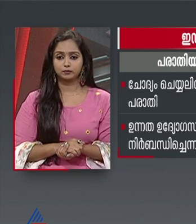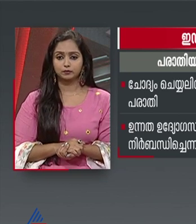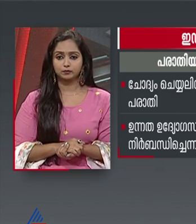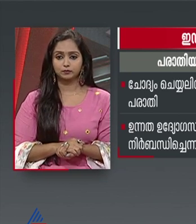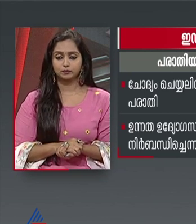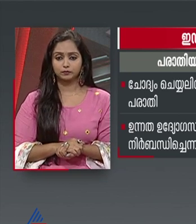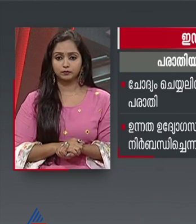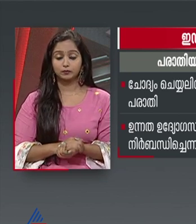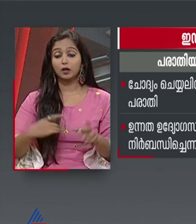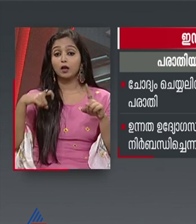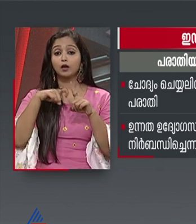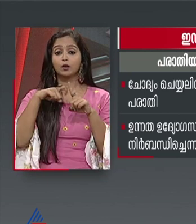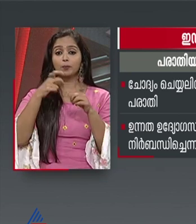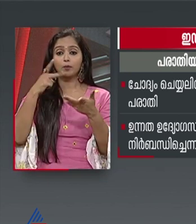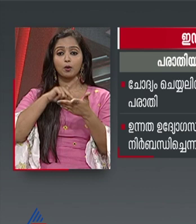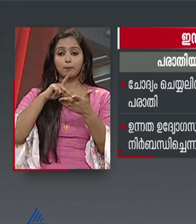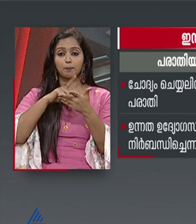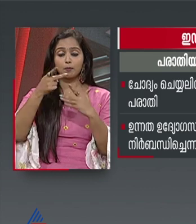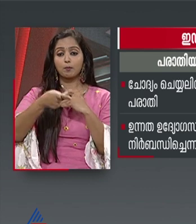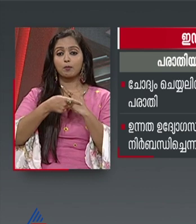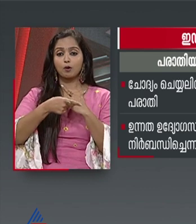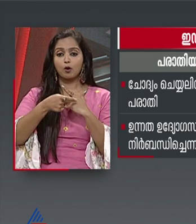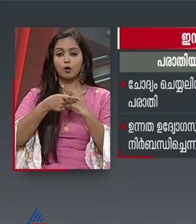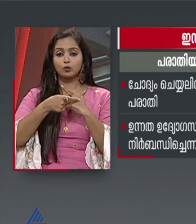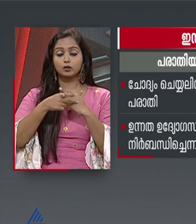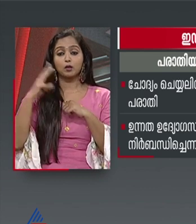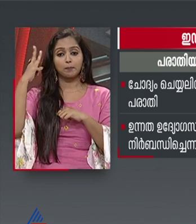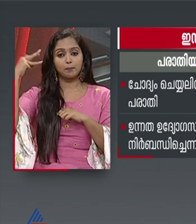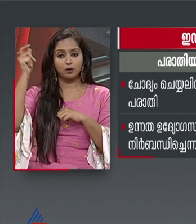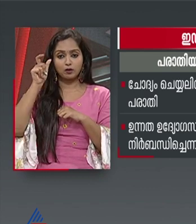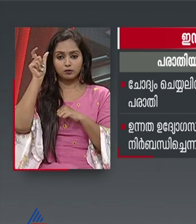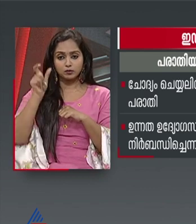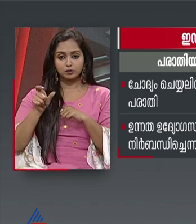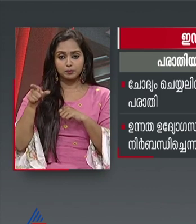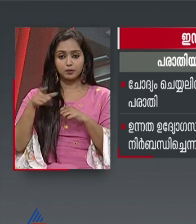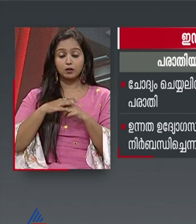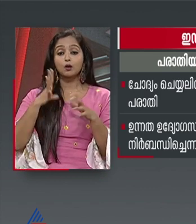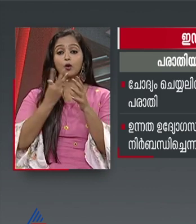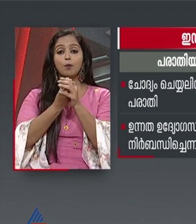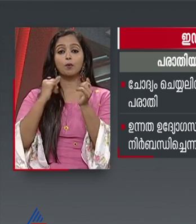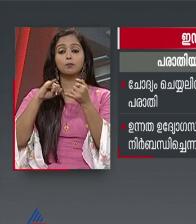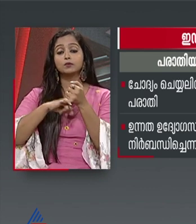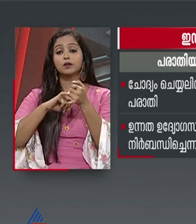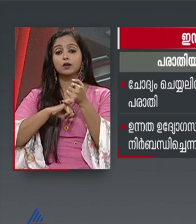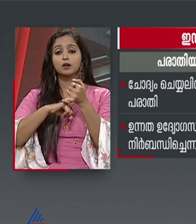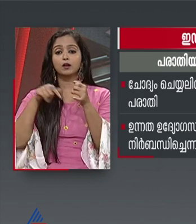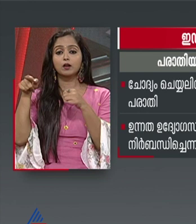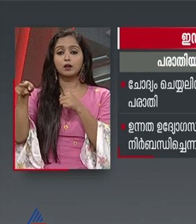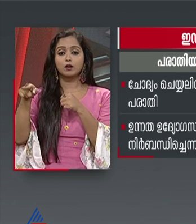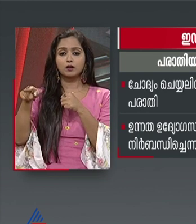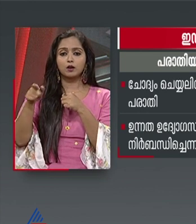ാണ് കിഫ്ബിയുടെ ജോയിന്റ് ഫണ്ട് മാനേജറും അതുപോലെ തന്നെ സെക്രട്ടറിയുടെ ധനകാര്യ വകുപ്പിലെ